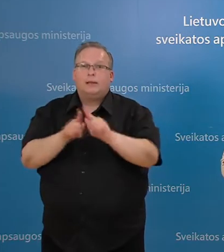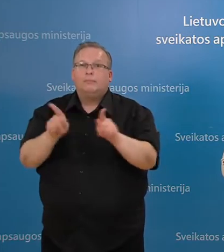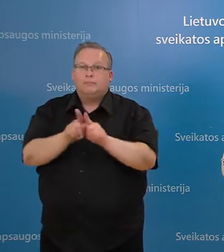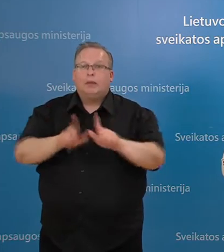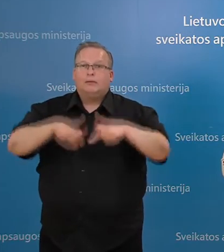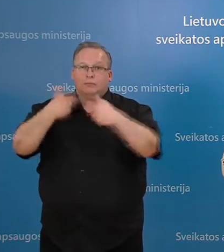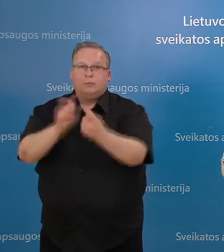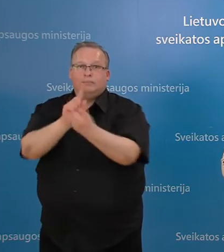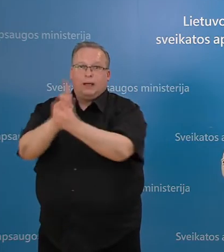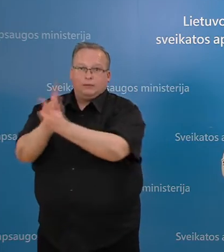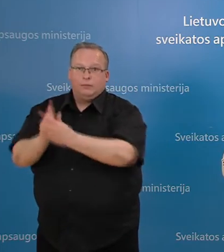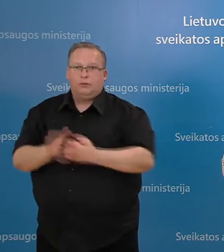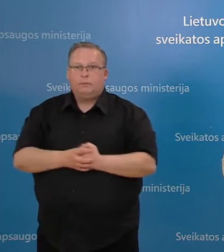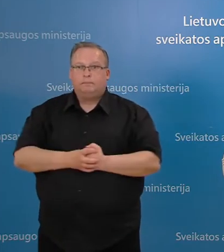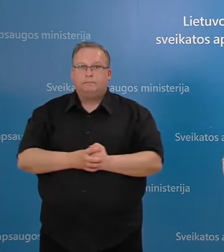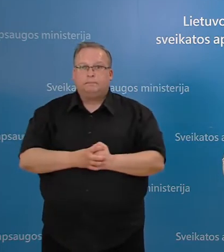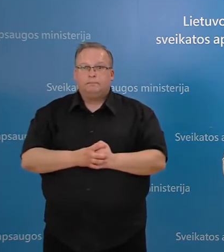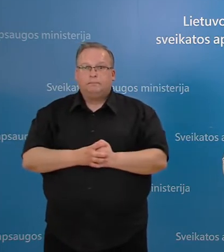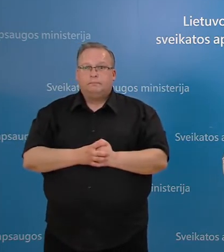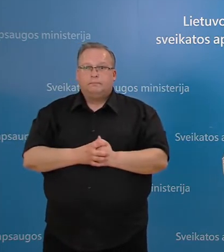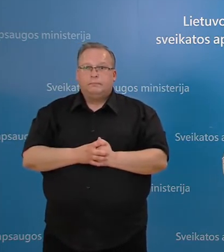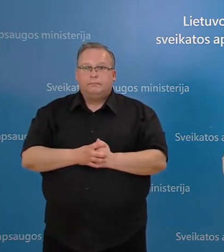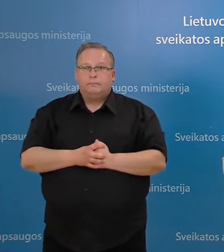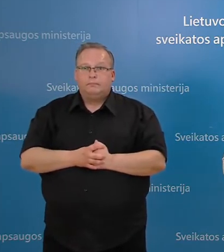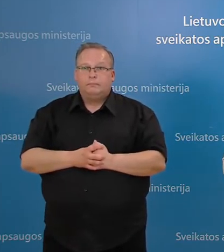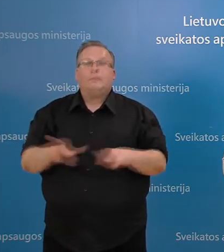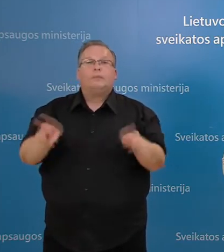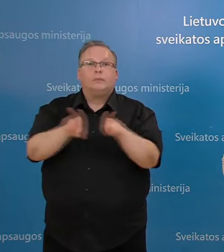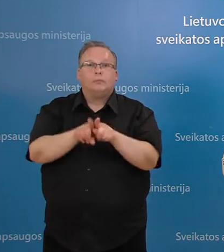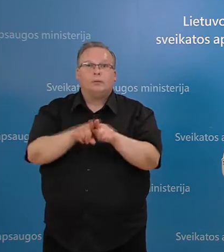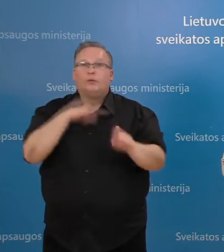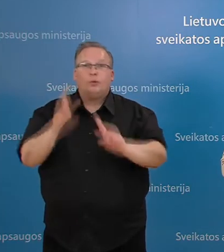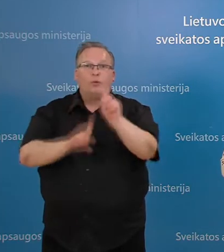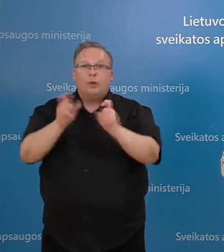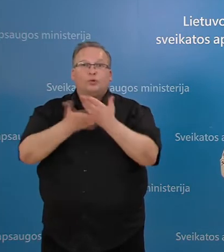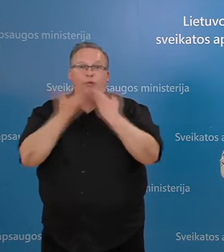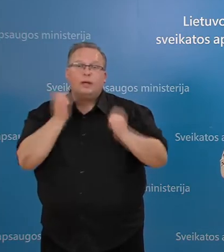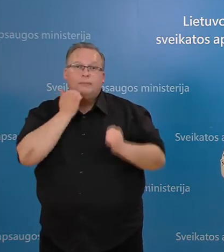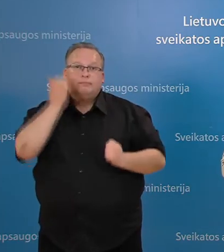iš asmens asmeniui. Matau, kad daugiau klausimų neturime, tai dėkoju Rolandai, dėkoju.